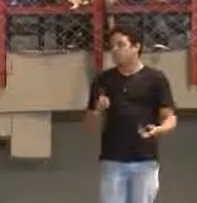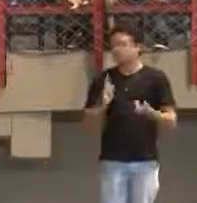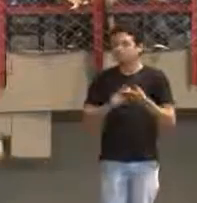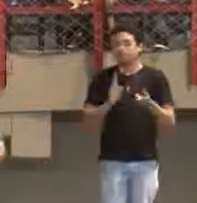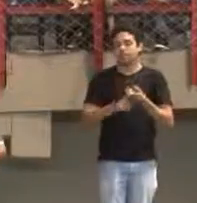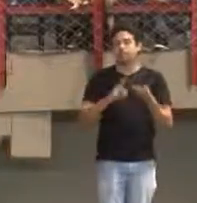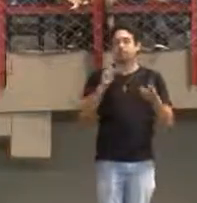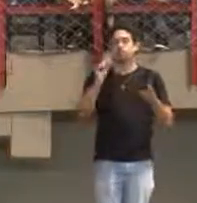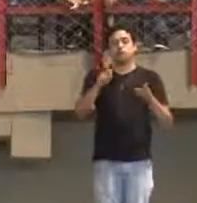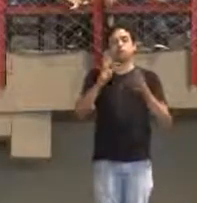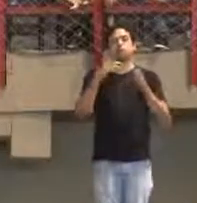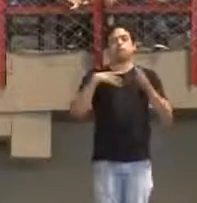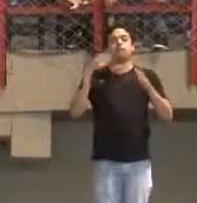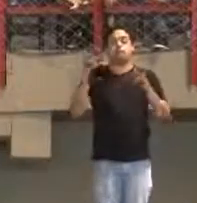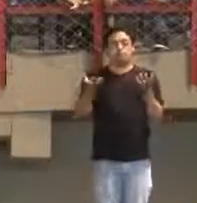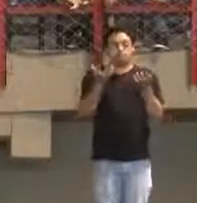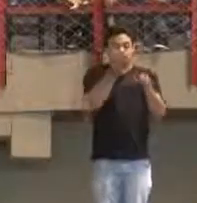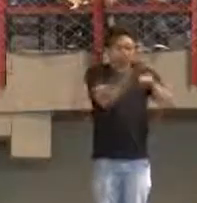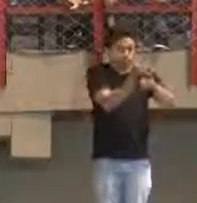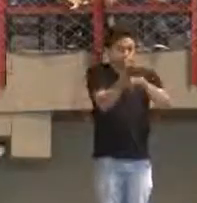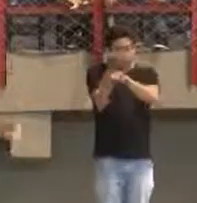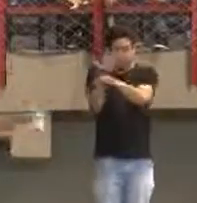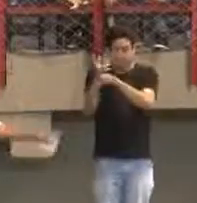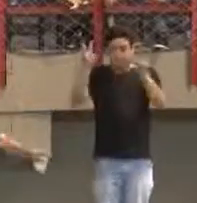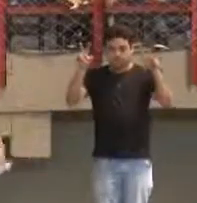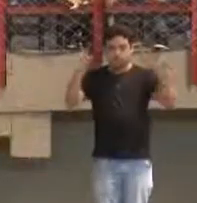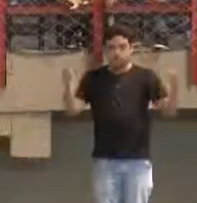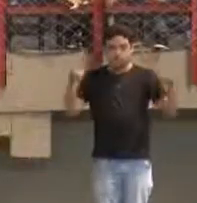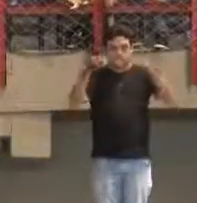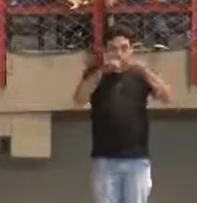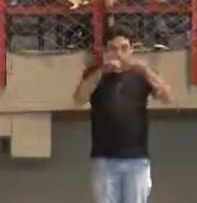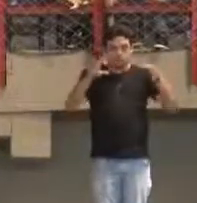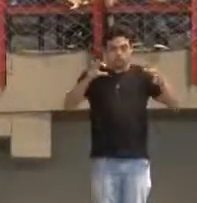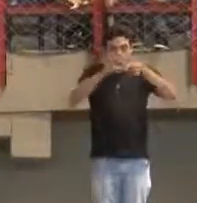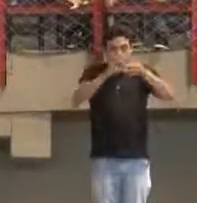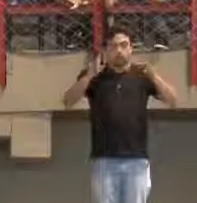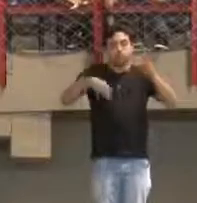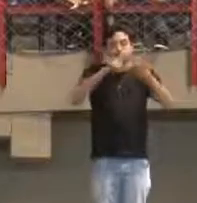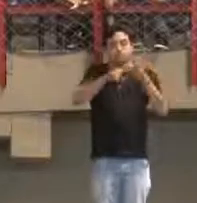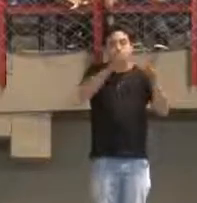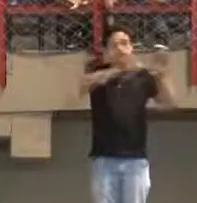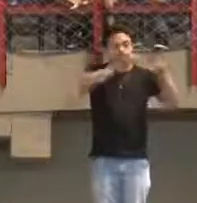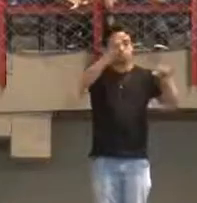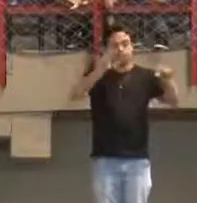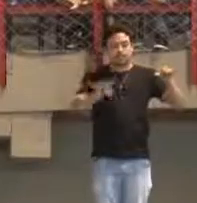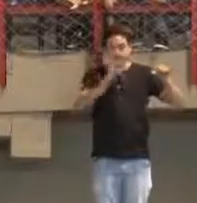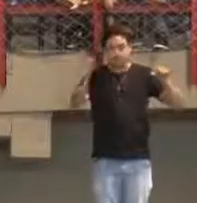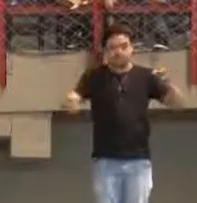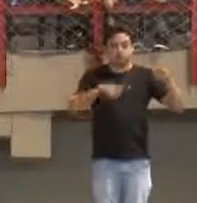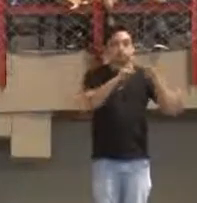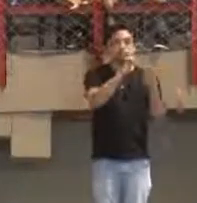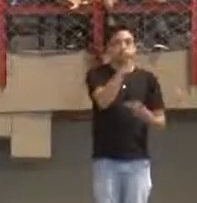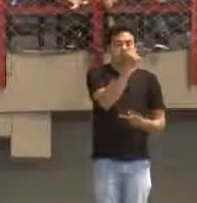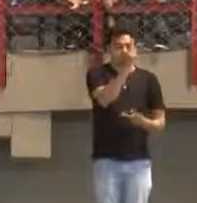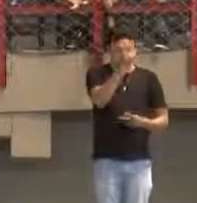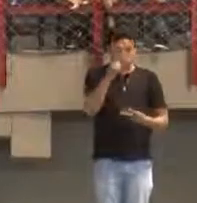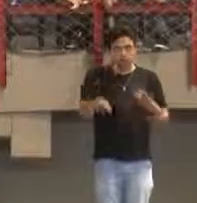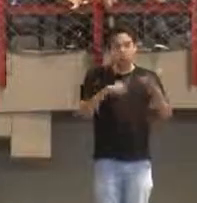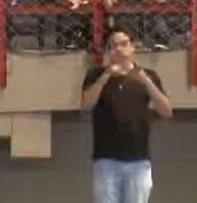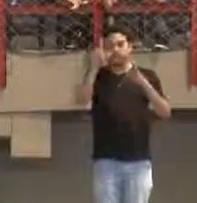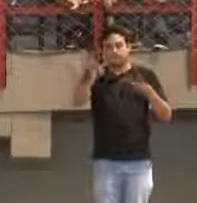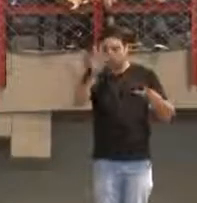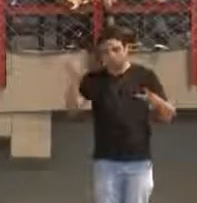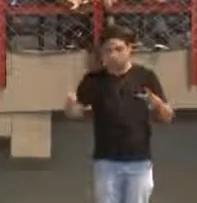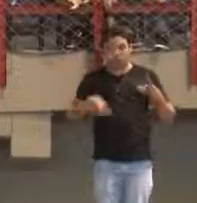transversalidade quando um assunto toca outro química e literatura geografia e